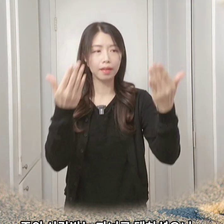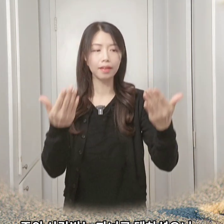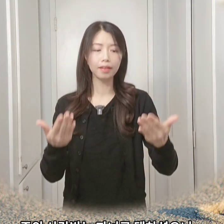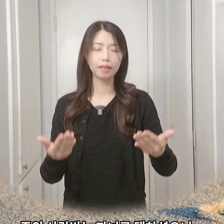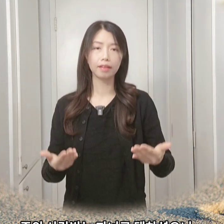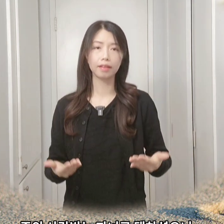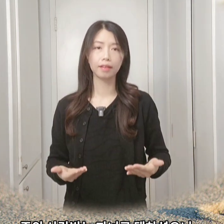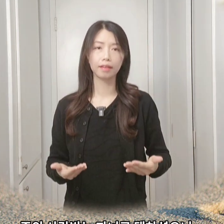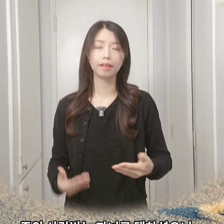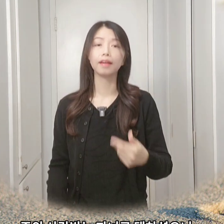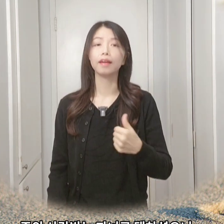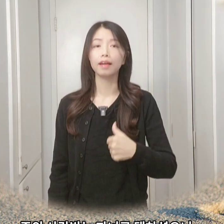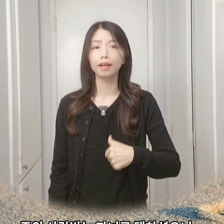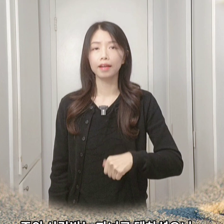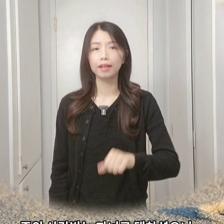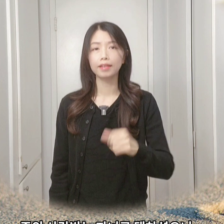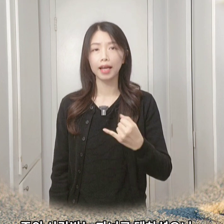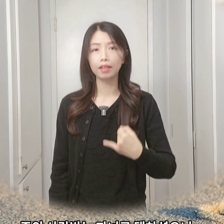사랑받는